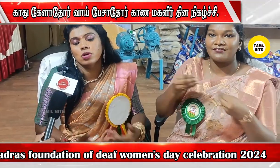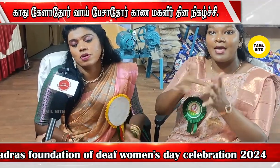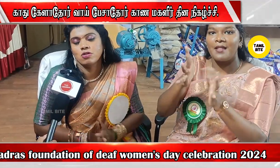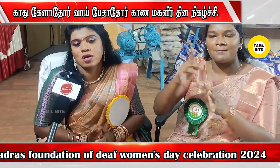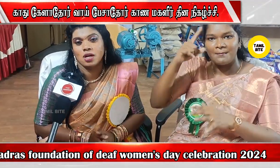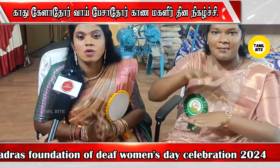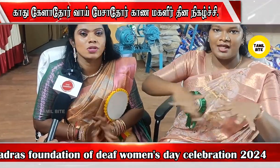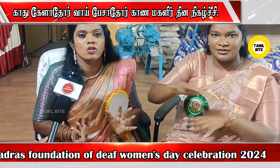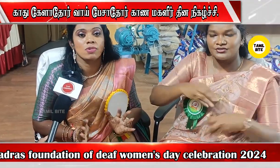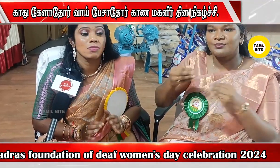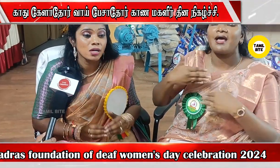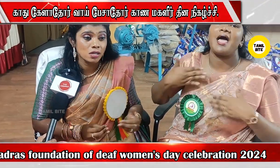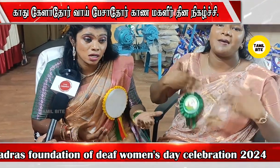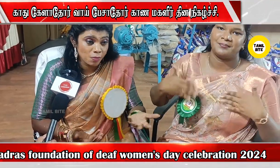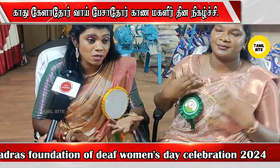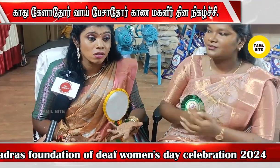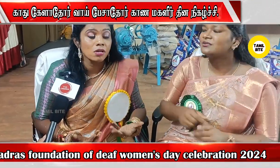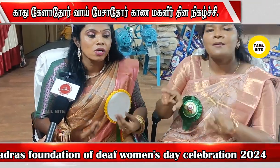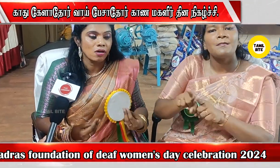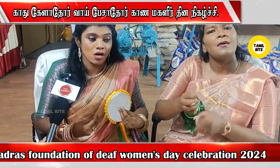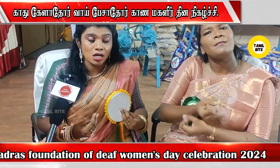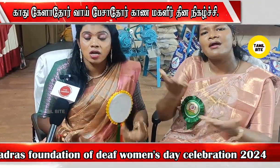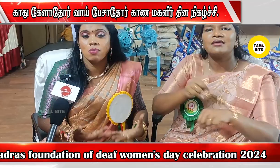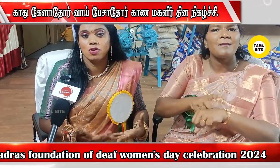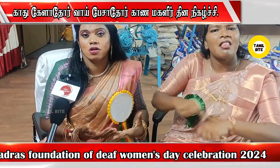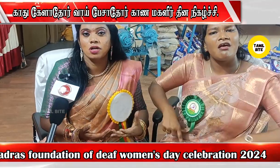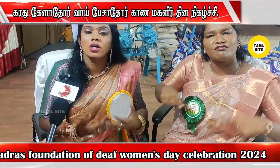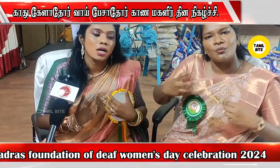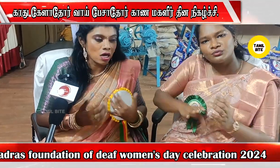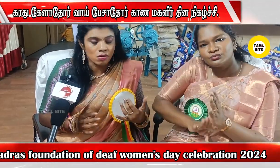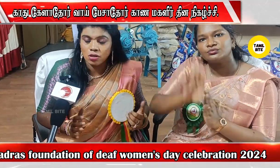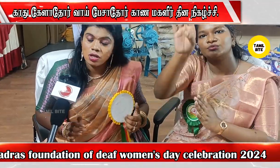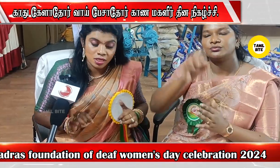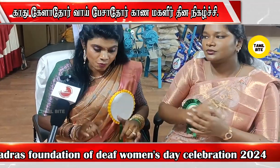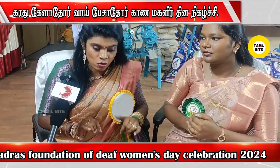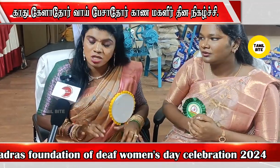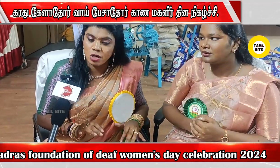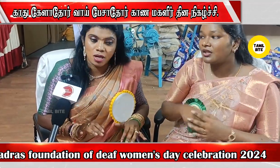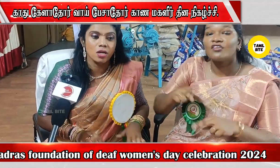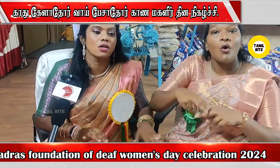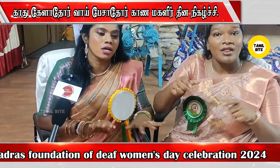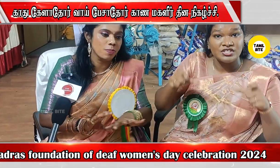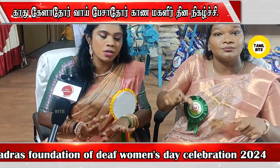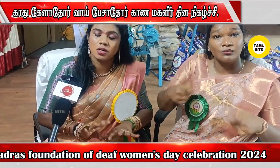ke perangai terang. Anak lembut sangat permaisuri nara perku, awal kan allah menerima. Yang itu, anda kandar tu mula makan nara pengal tu